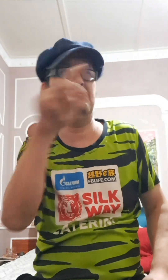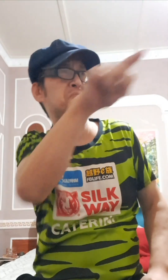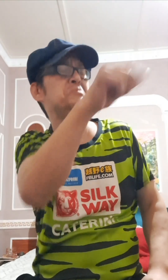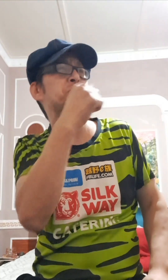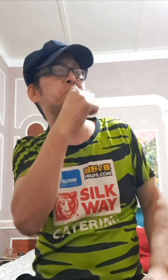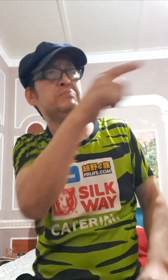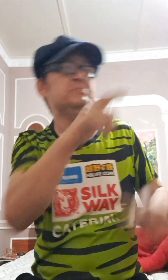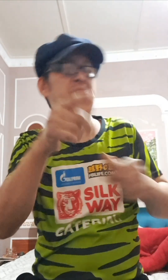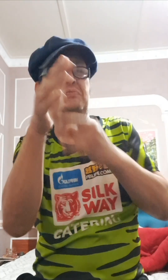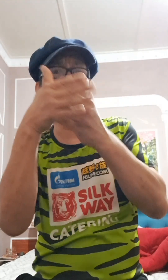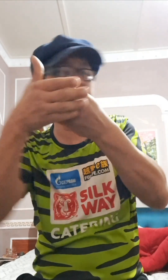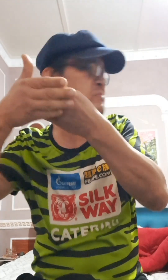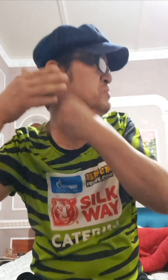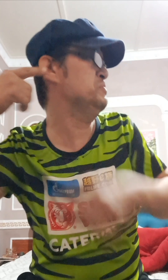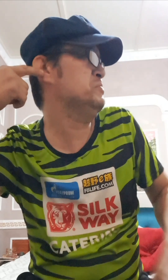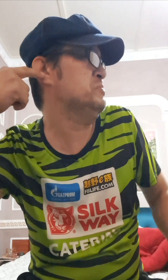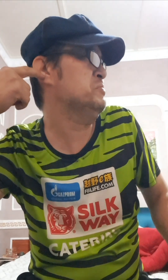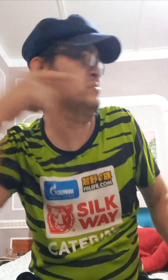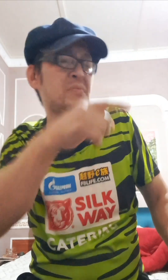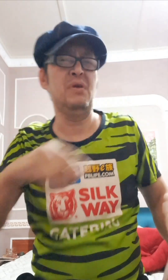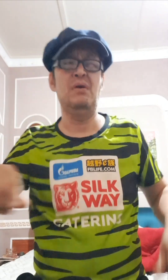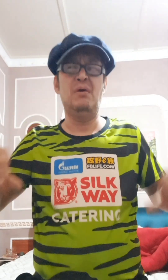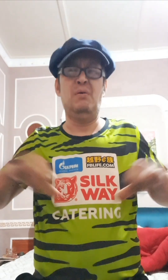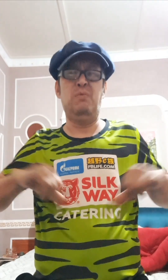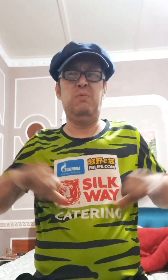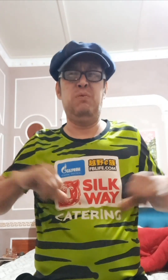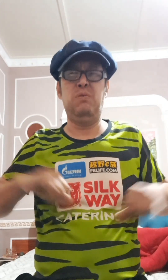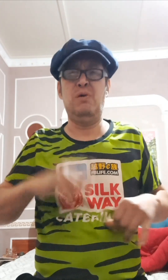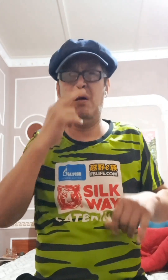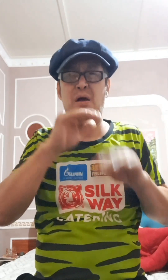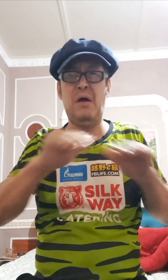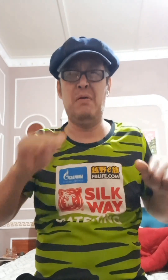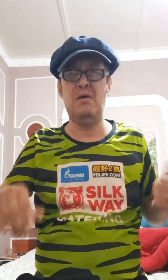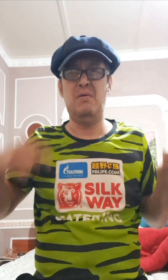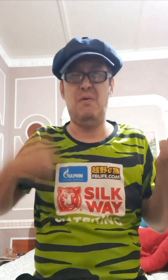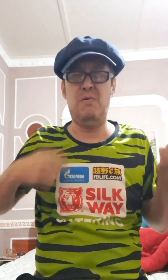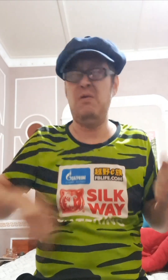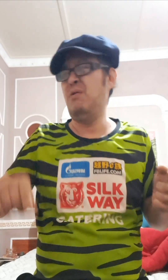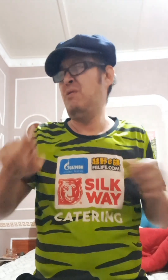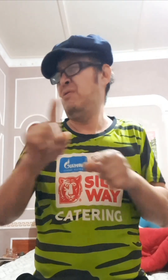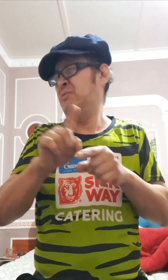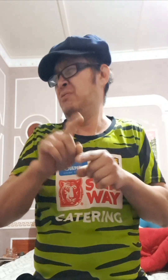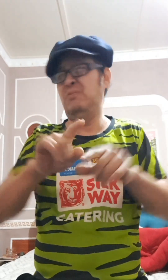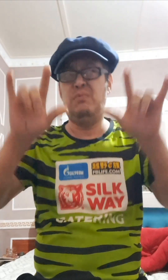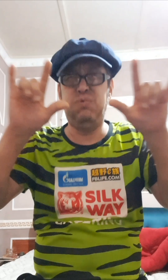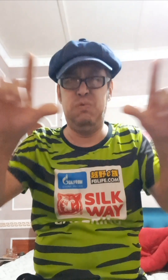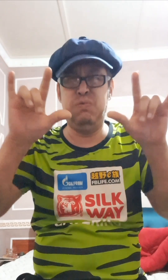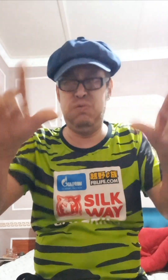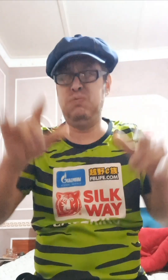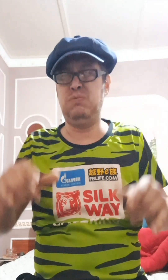quemado ayudaba a eliminar los residuos y, de manera inesperada, le daba al licor un sabor especial. En 1938